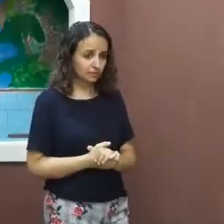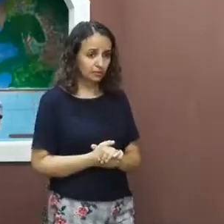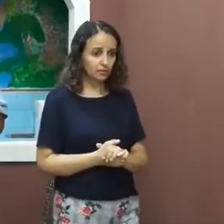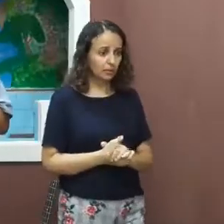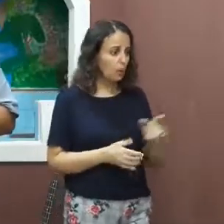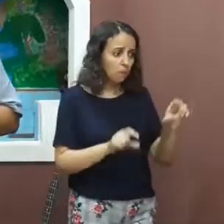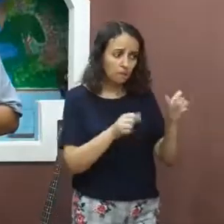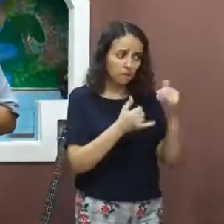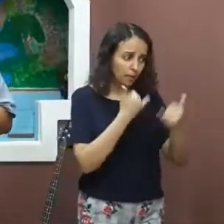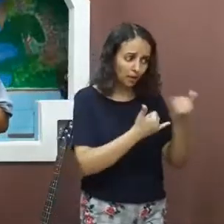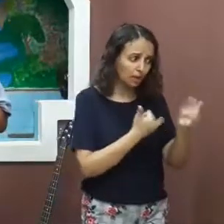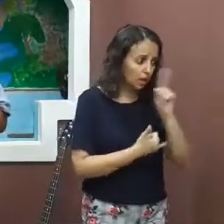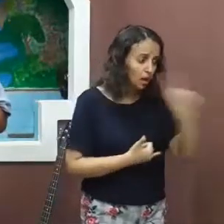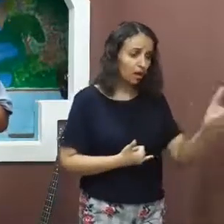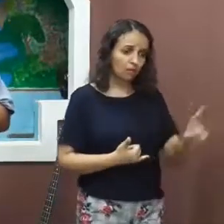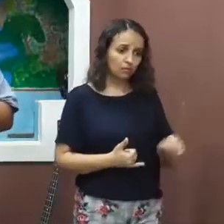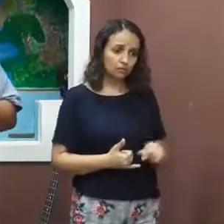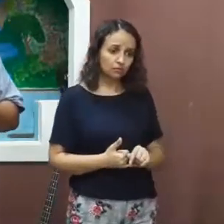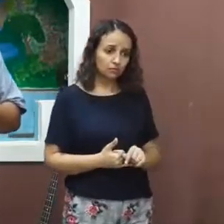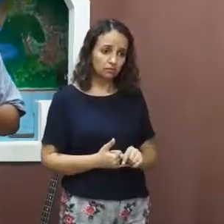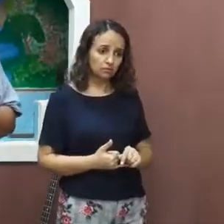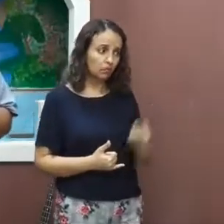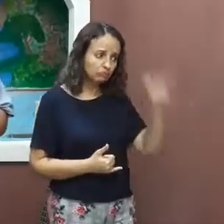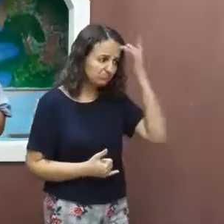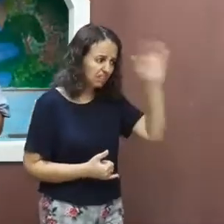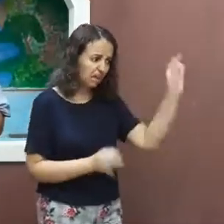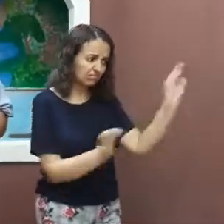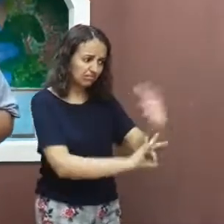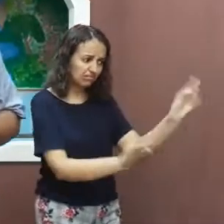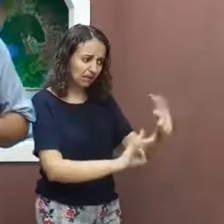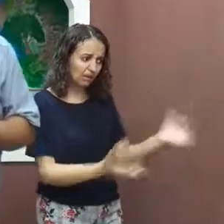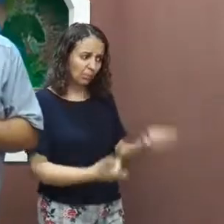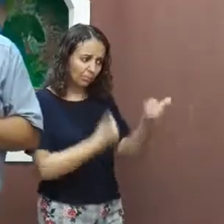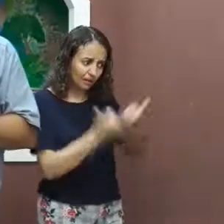você, é frescura porque você não sabe,